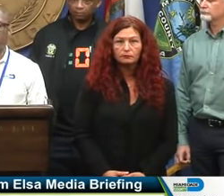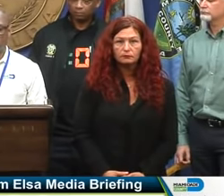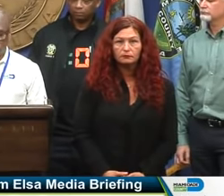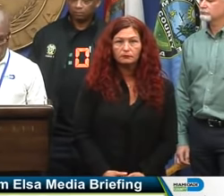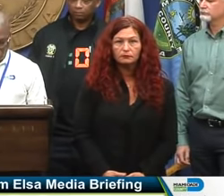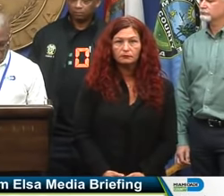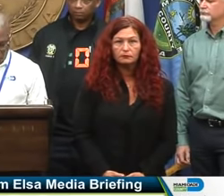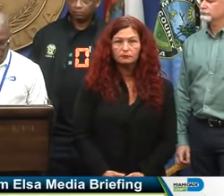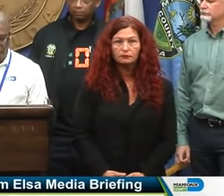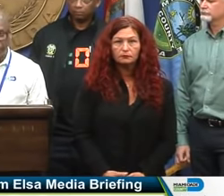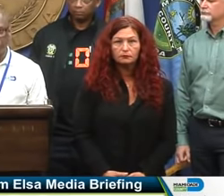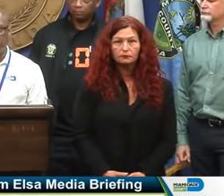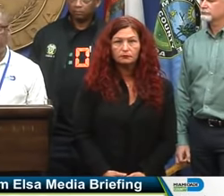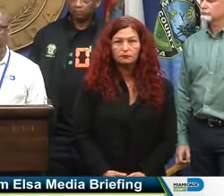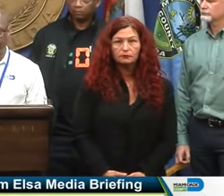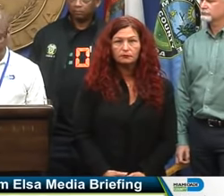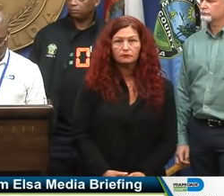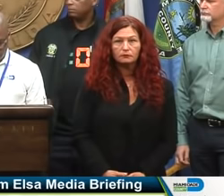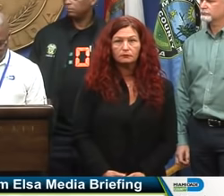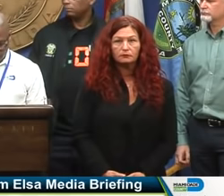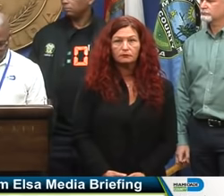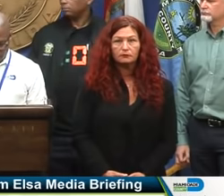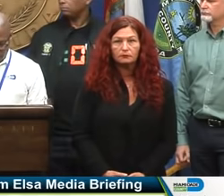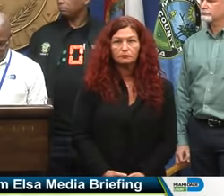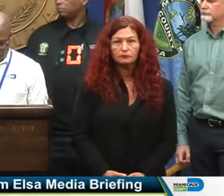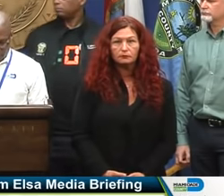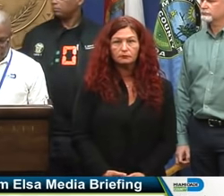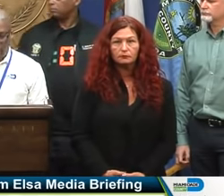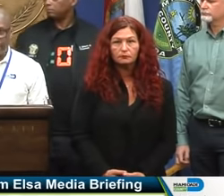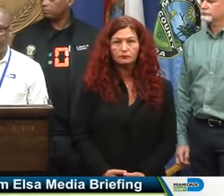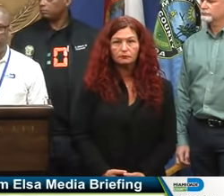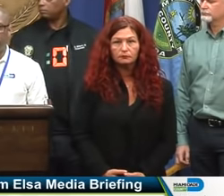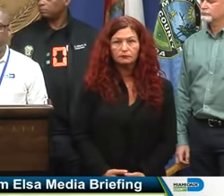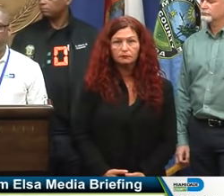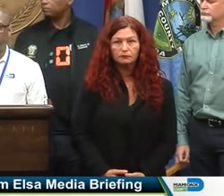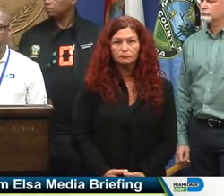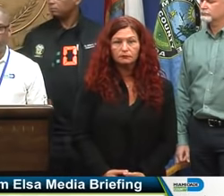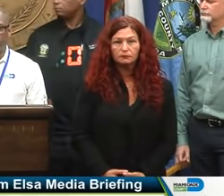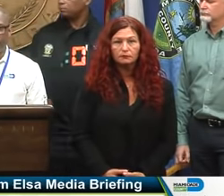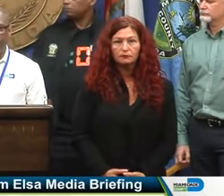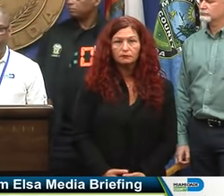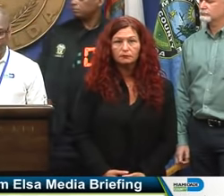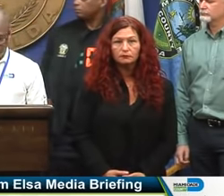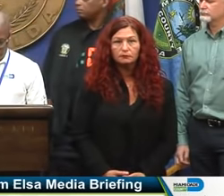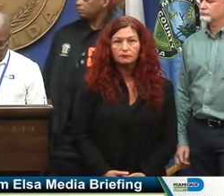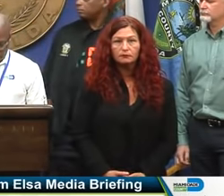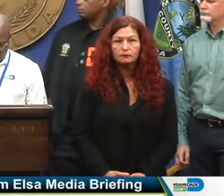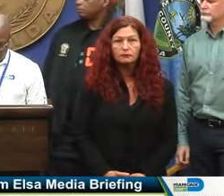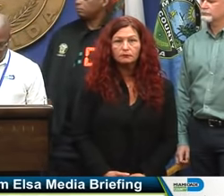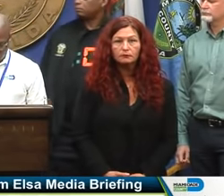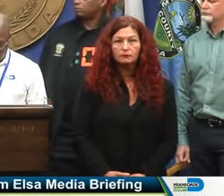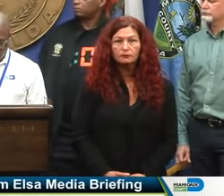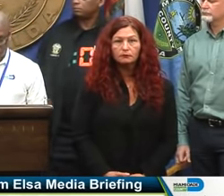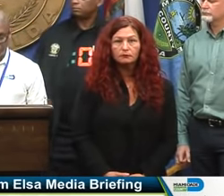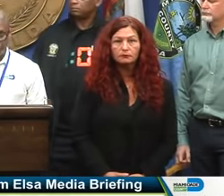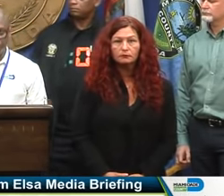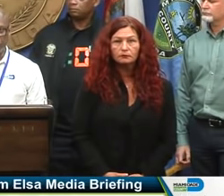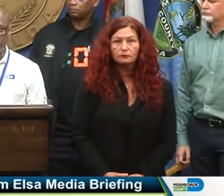combio, yo joine 3 morts additionnels. Et ça qui portait chiffre konya à 27